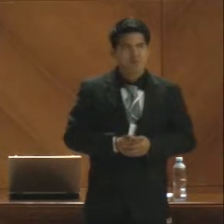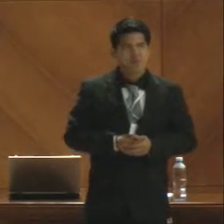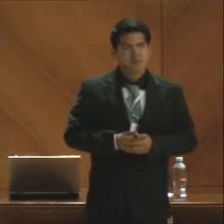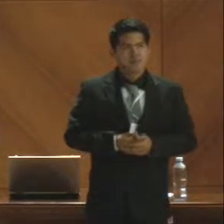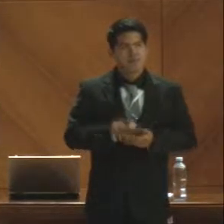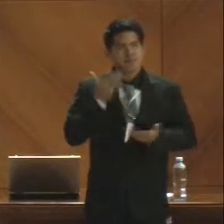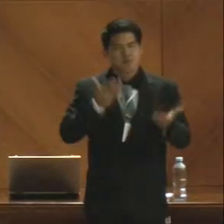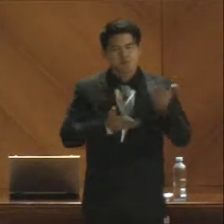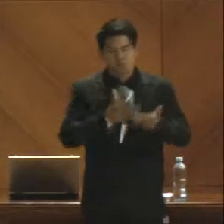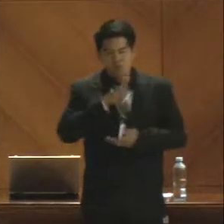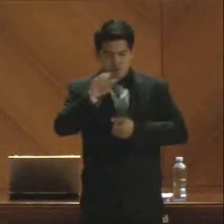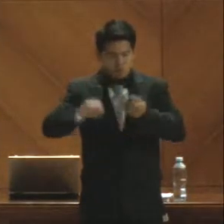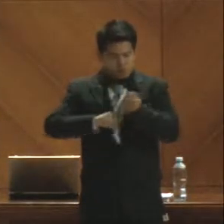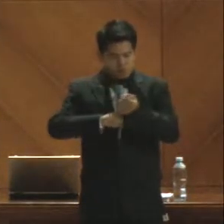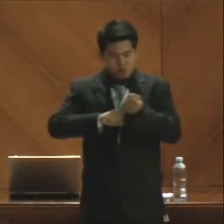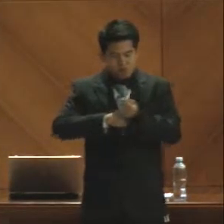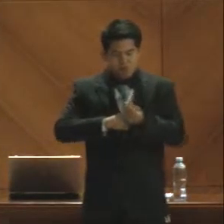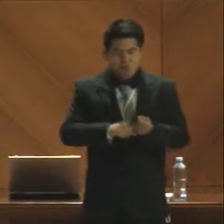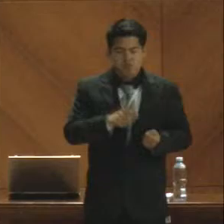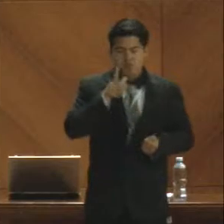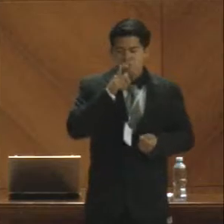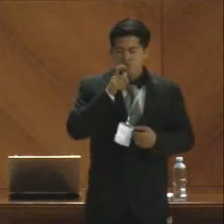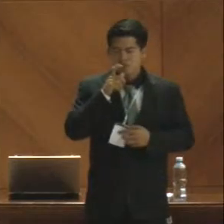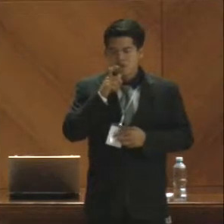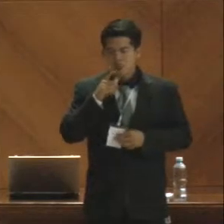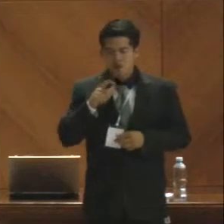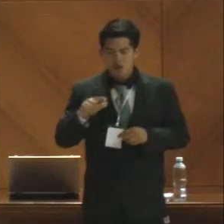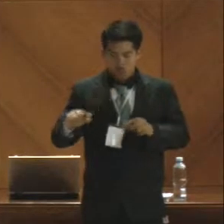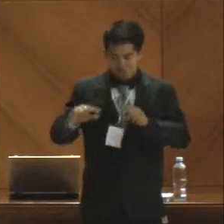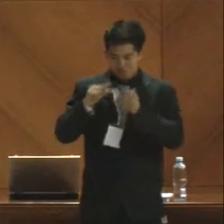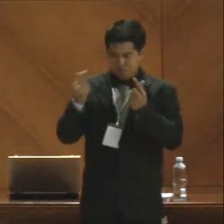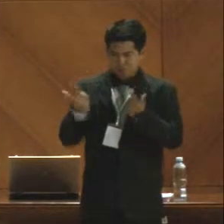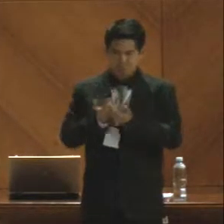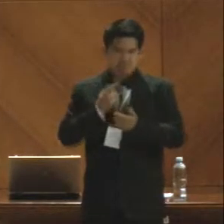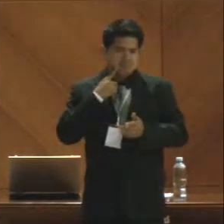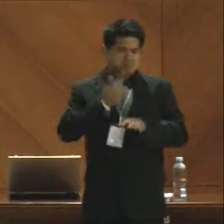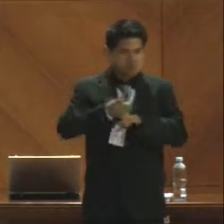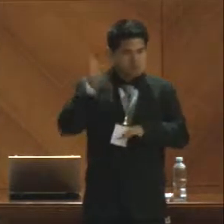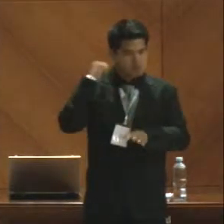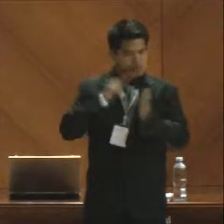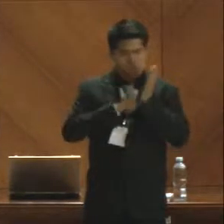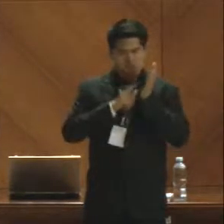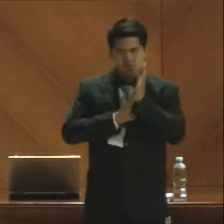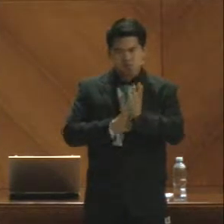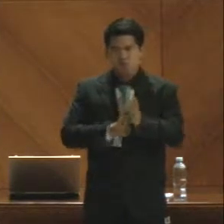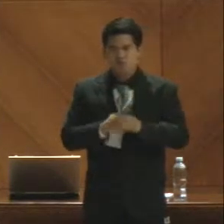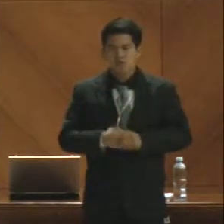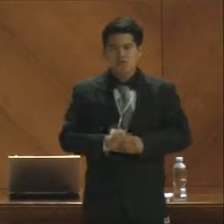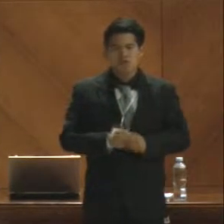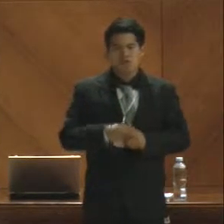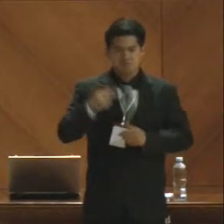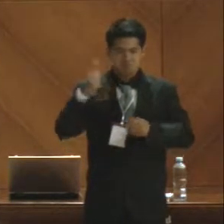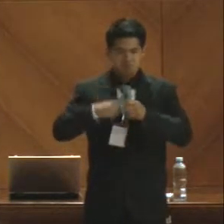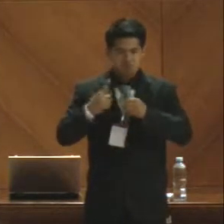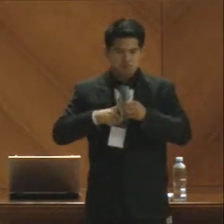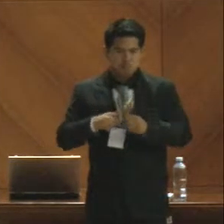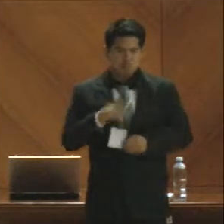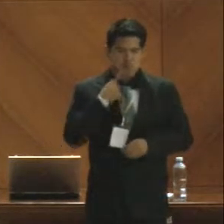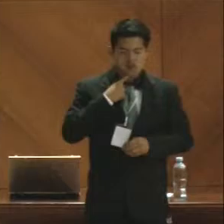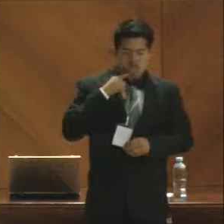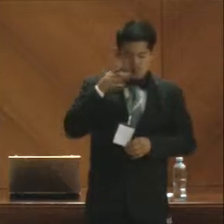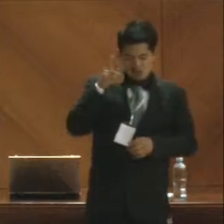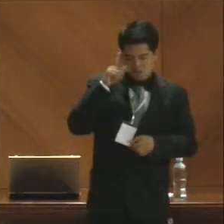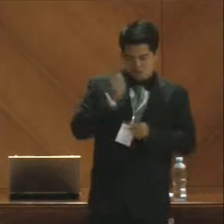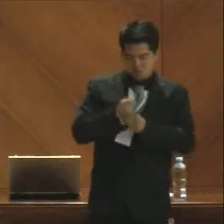potenciar la industria local. Yo les había dado el ejemplo. ¿Qué tal si el municipio de Quito contrata un software? Y el municipio de Quito probablemente tiene más recursos